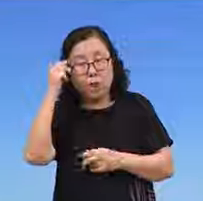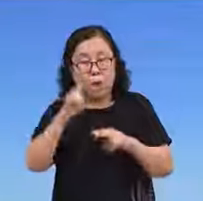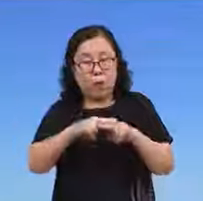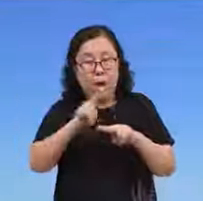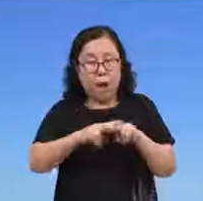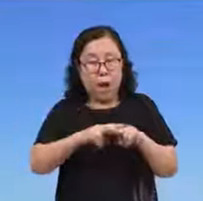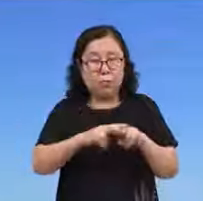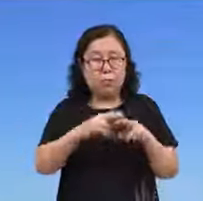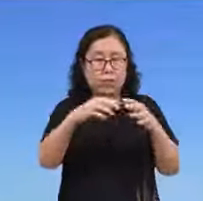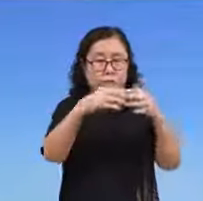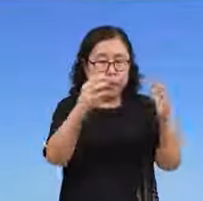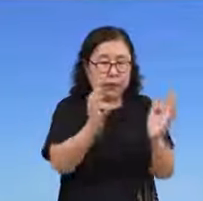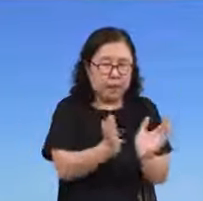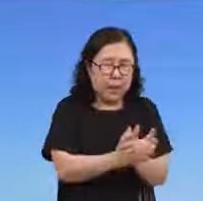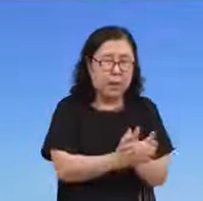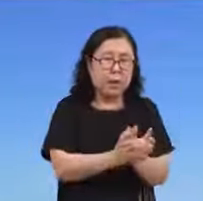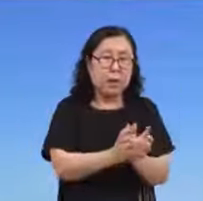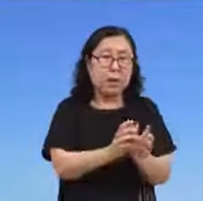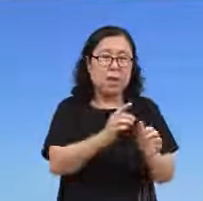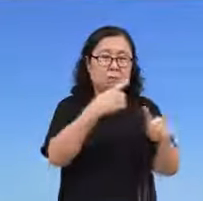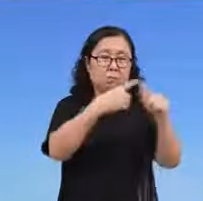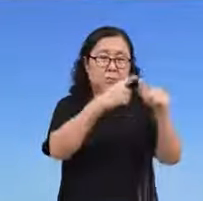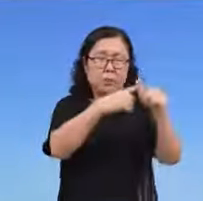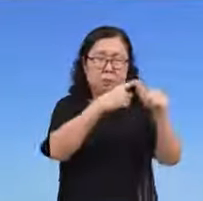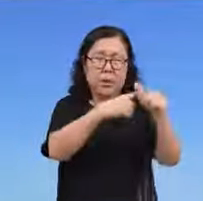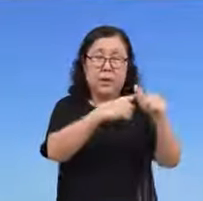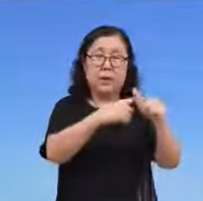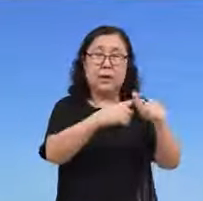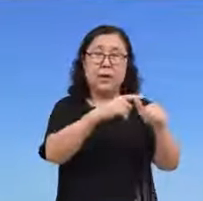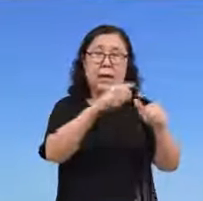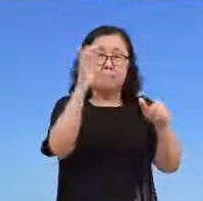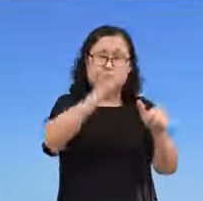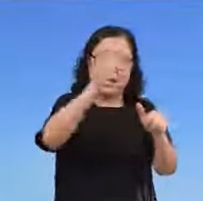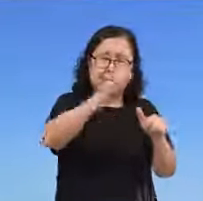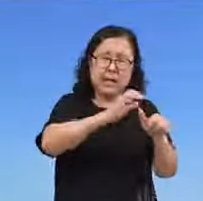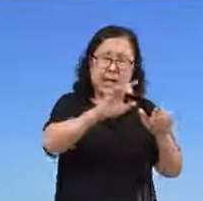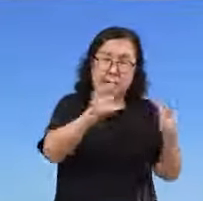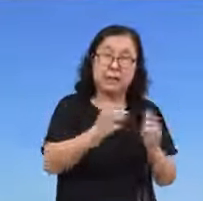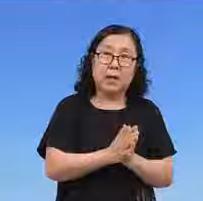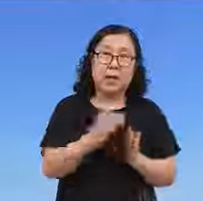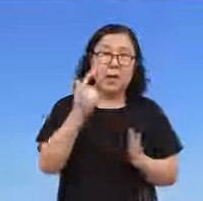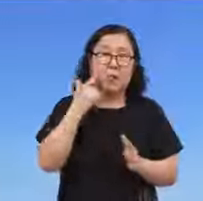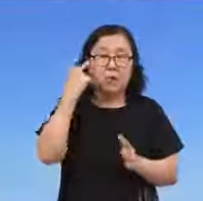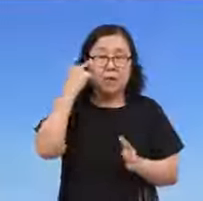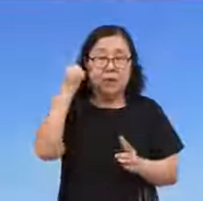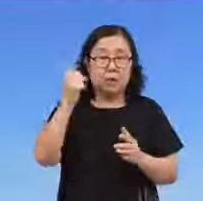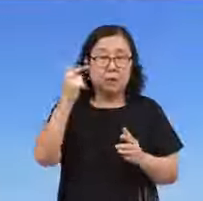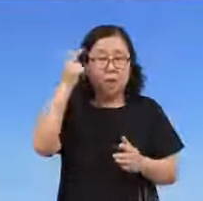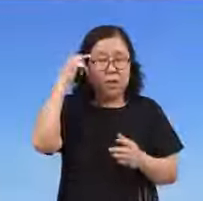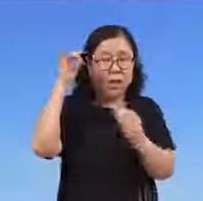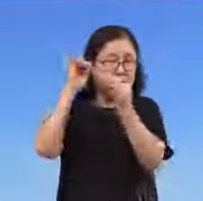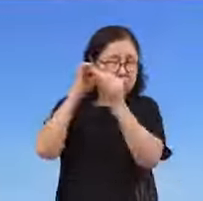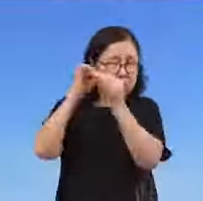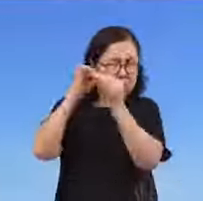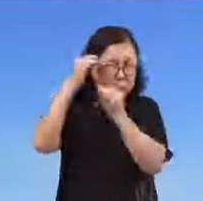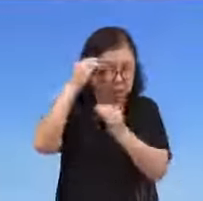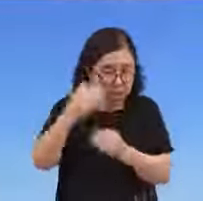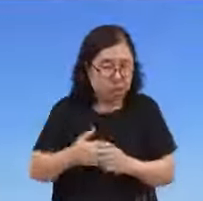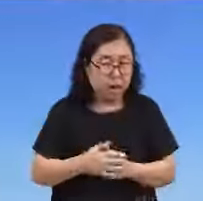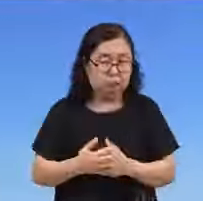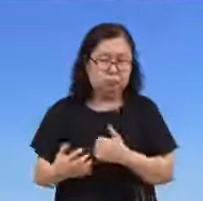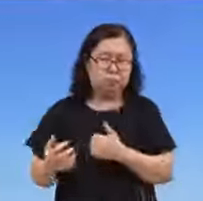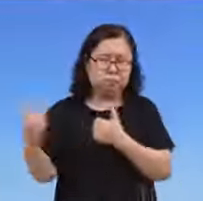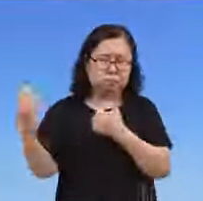목사님은 광화문 집회를 왜 비판하지 않습니까? 광화문 집회로는 그 목사를 왜 비판하지 않습니까? 목사님도 같은 생각입니까? 막 이렇게